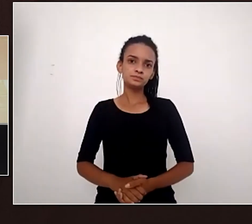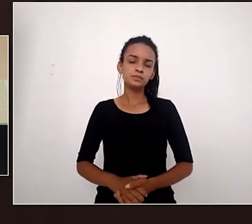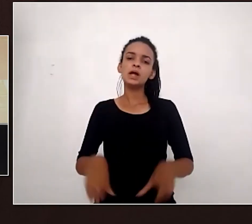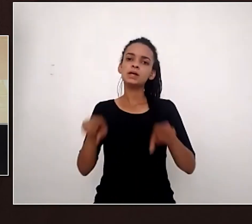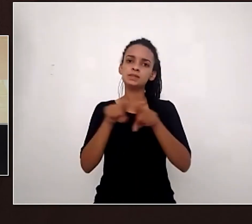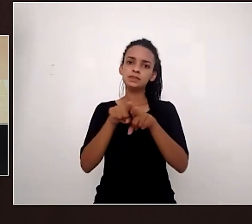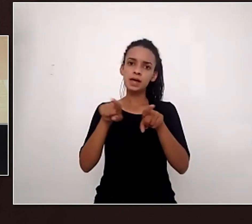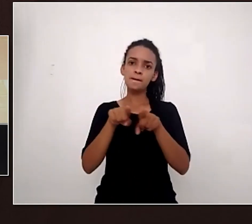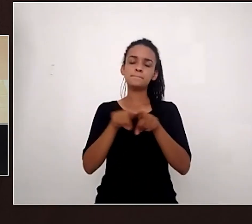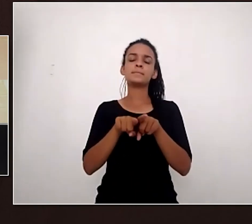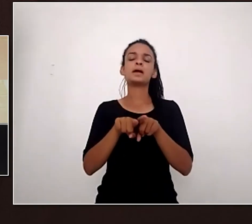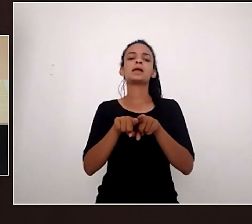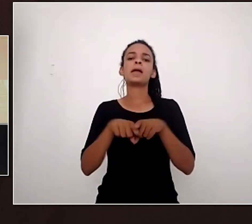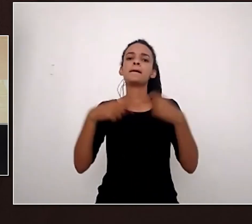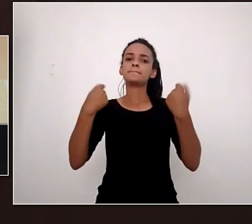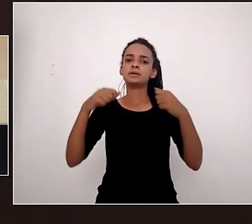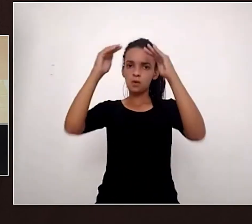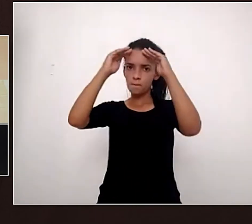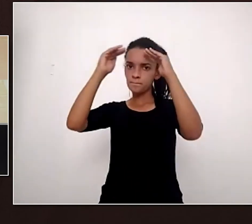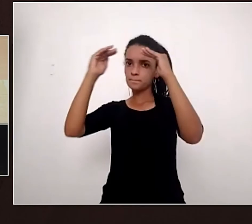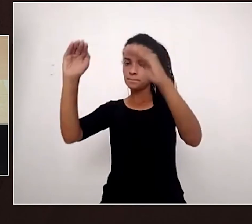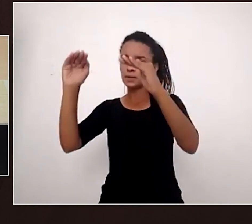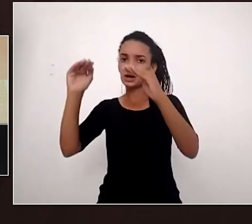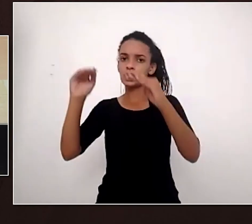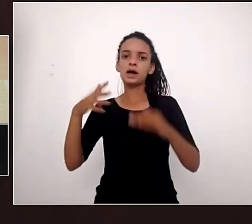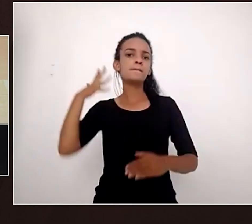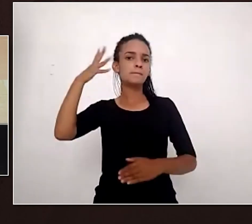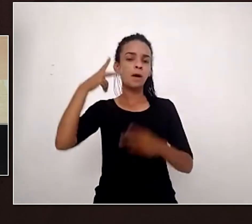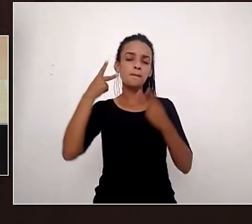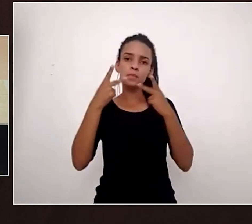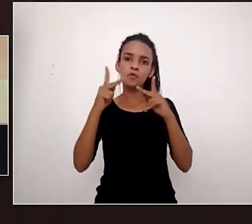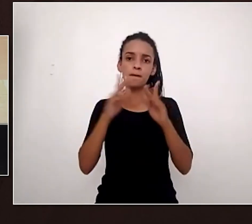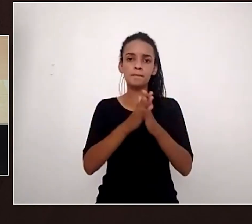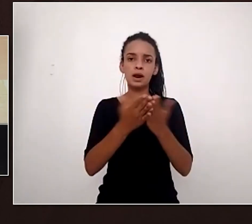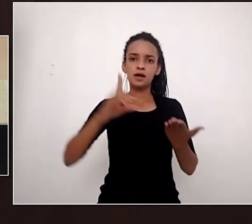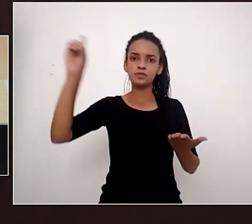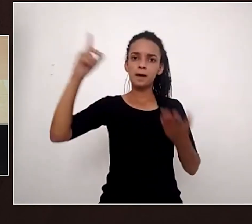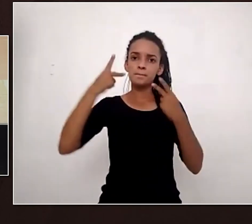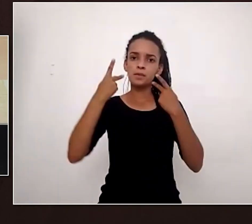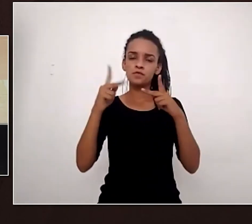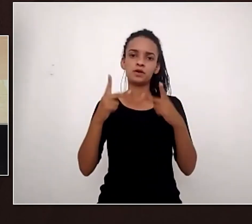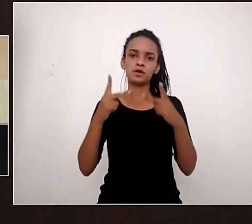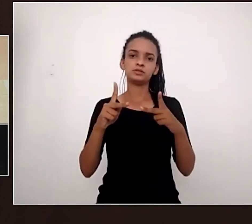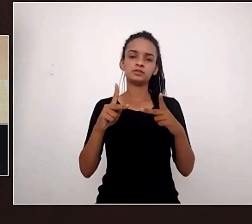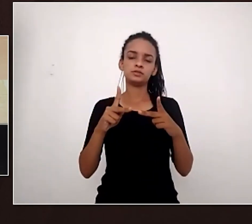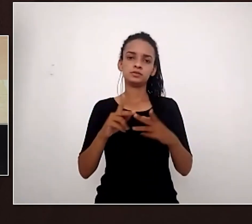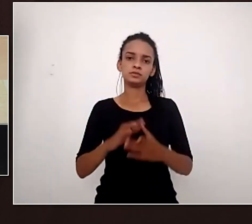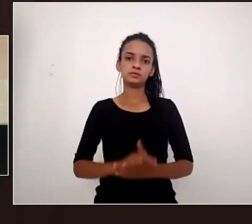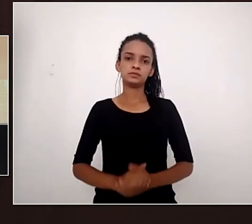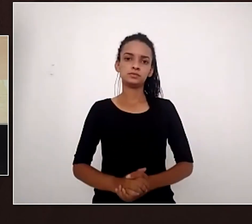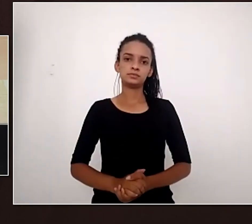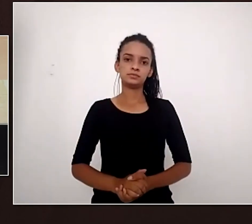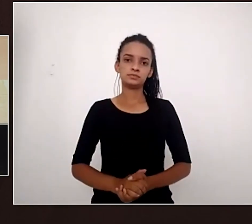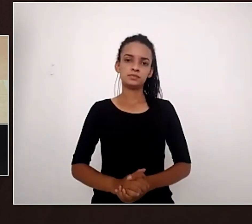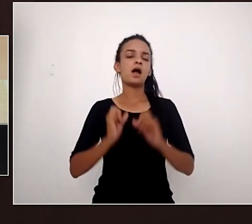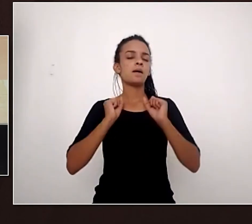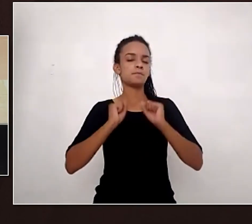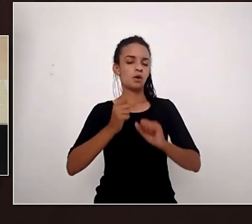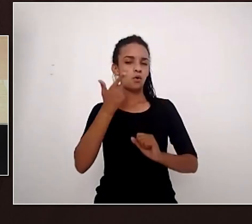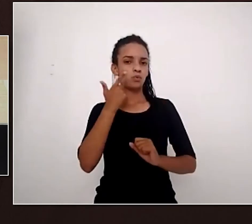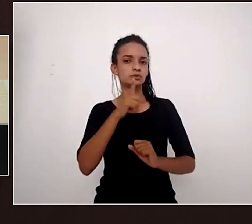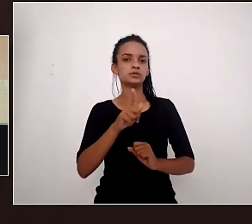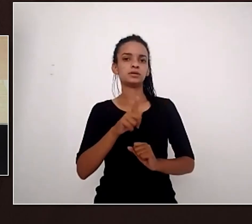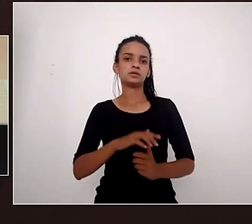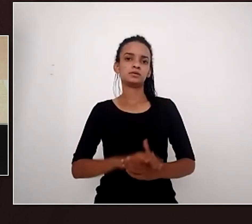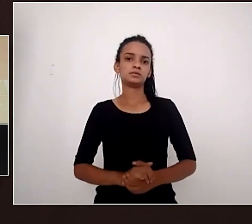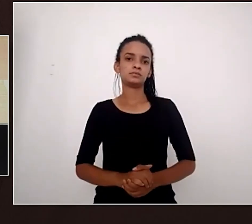palavra profética. Aí você pode ser colocado em qualquer lugar que não dá problemas. Você pode errar por